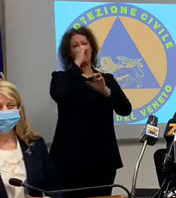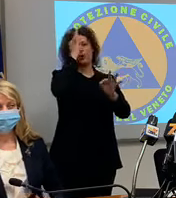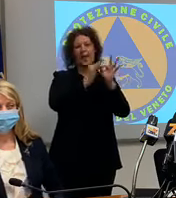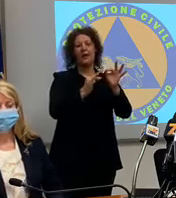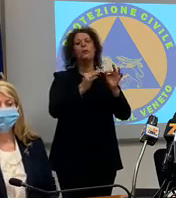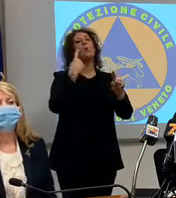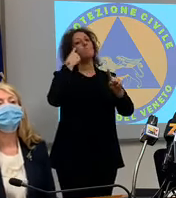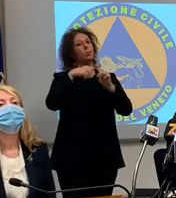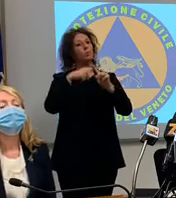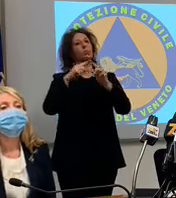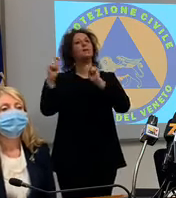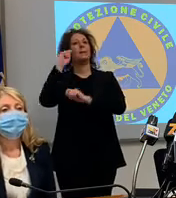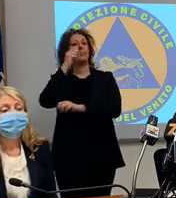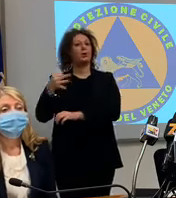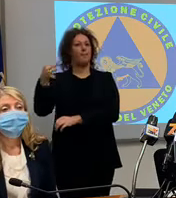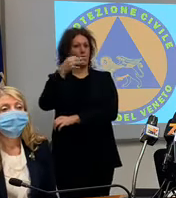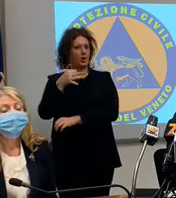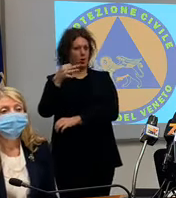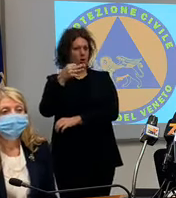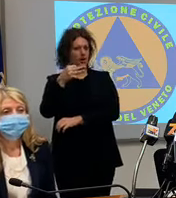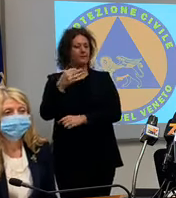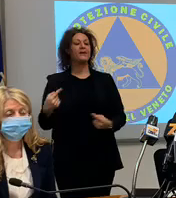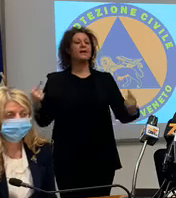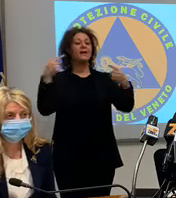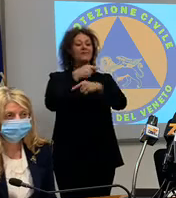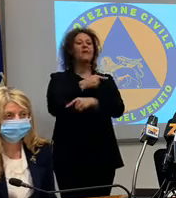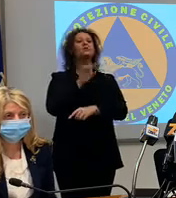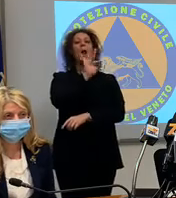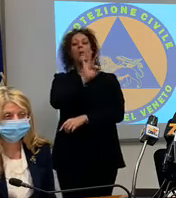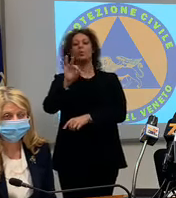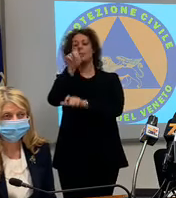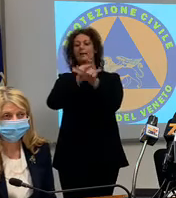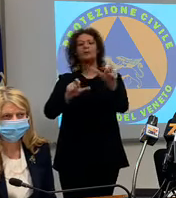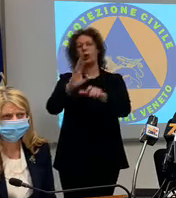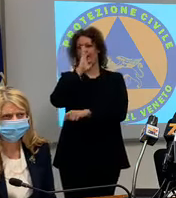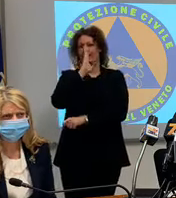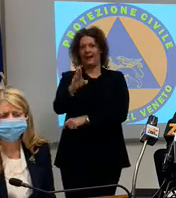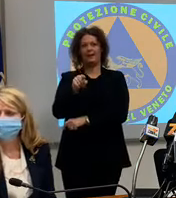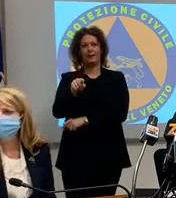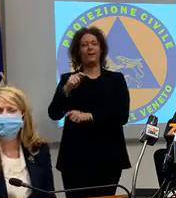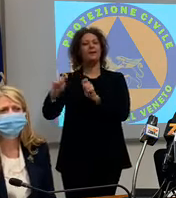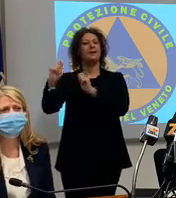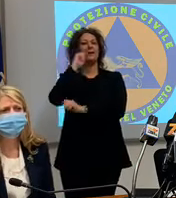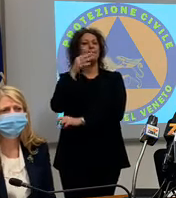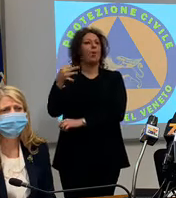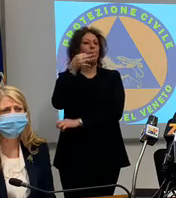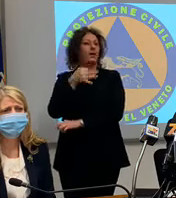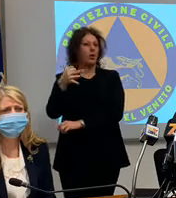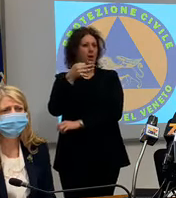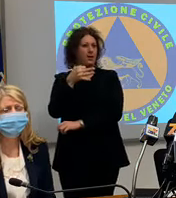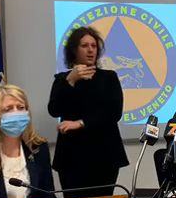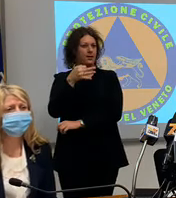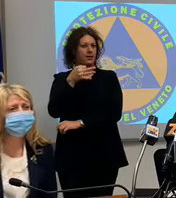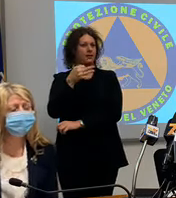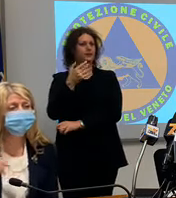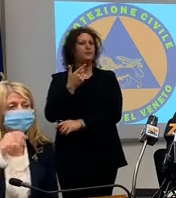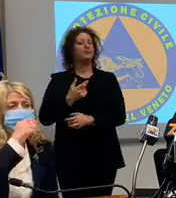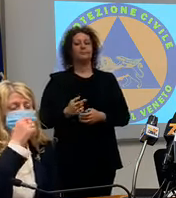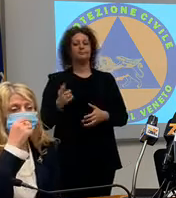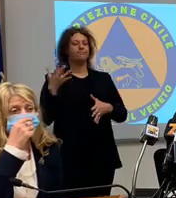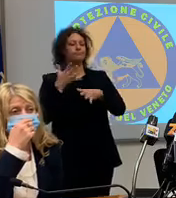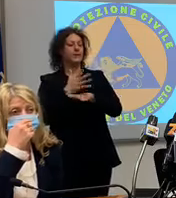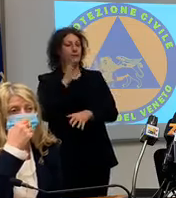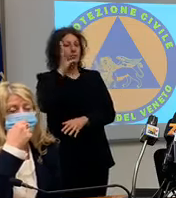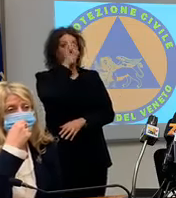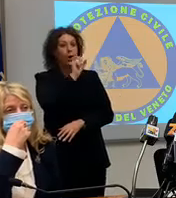per patologie particolari ricoveri eh viene fatto direttamente il molecolare Sì capito qual è la domanda